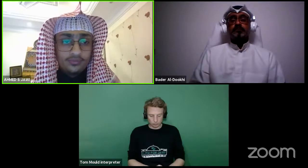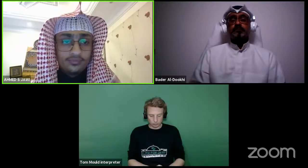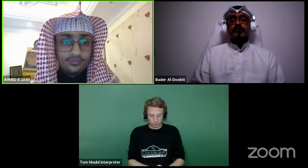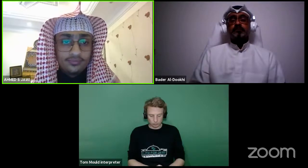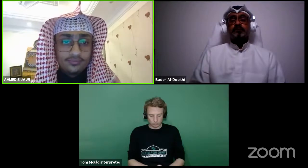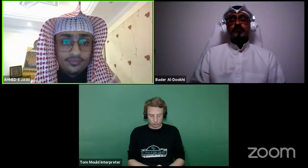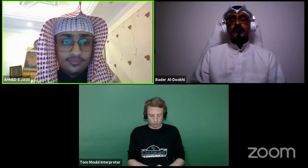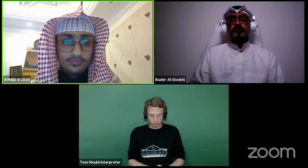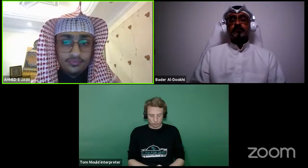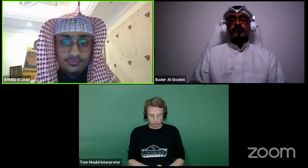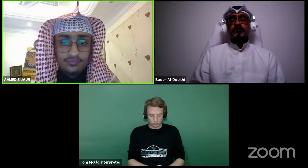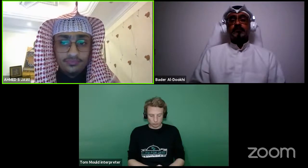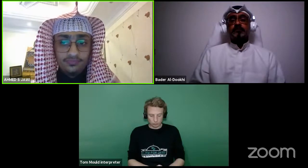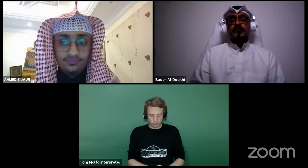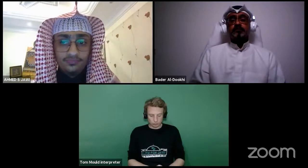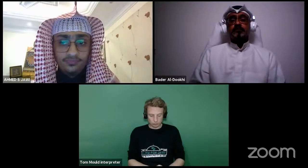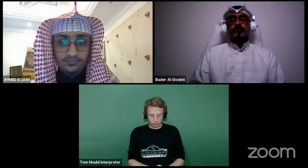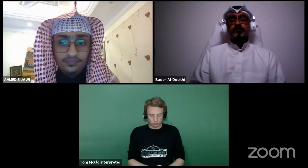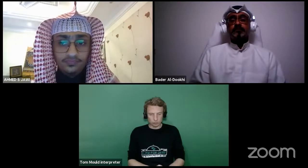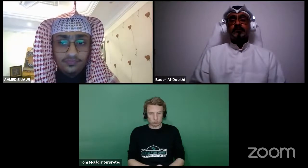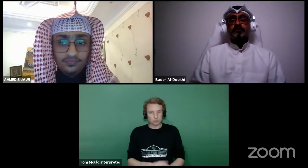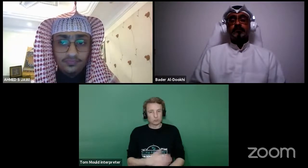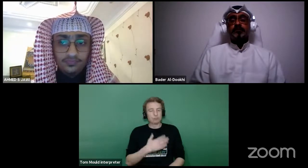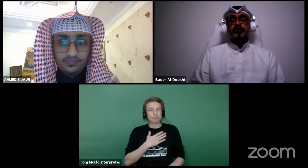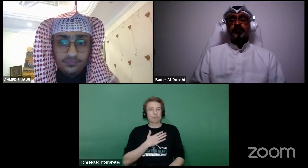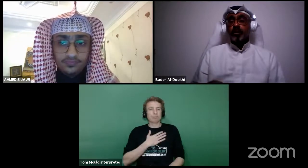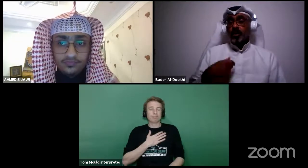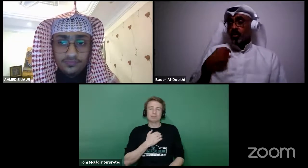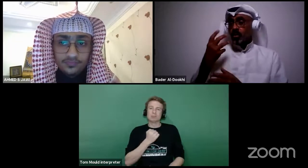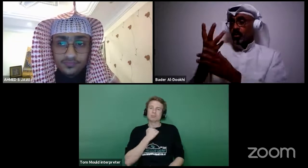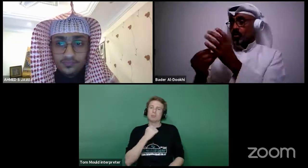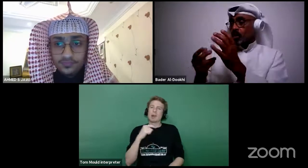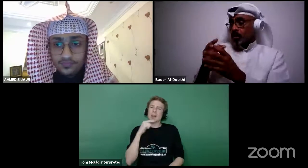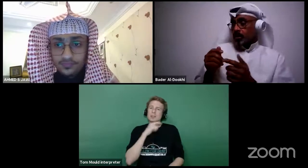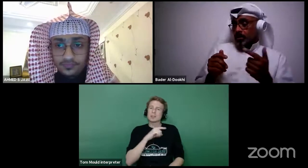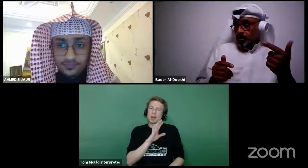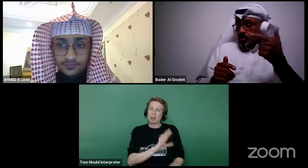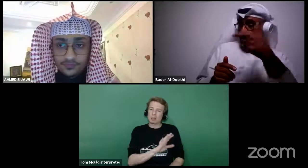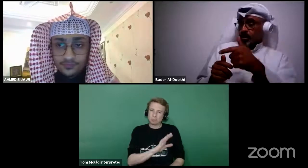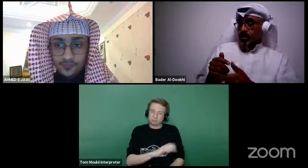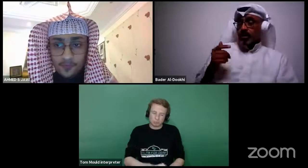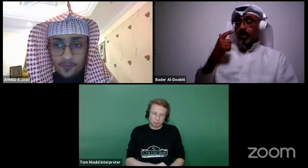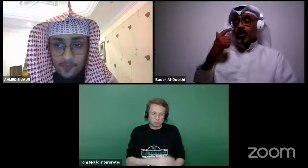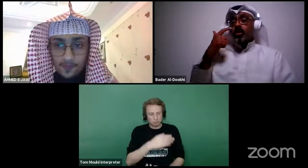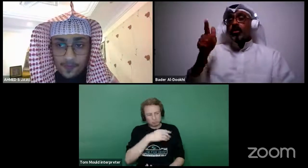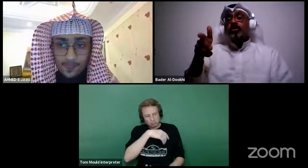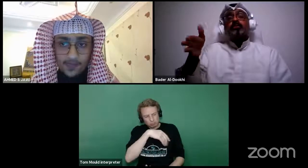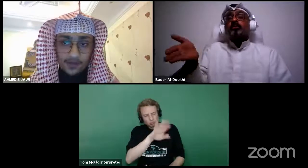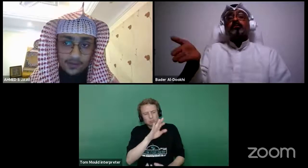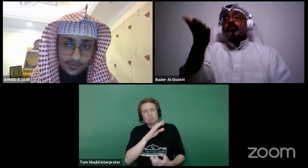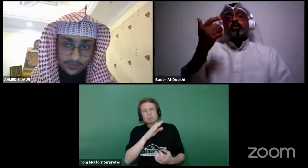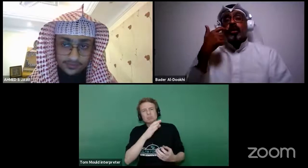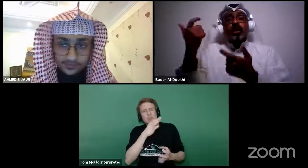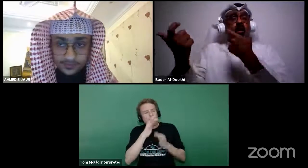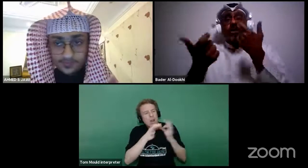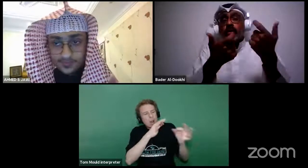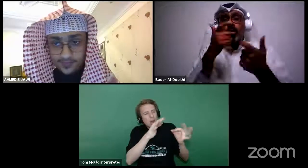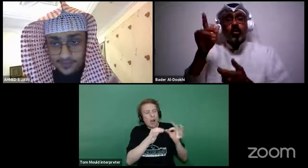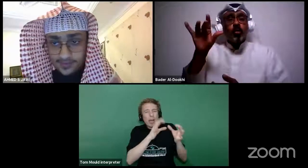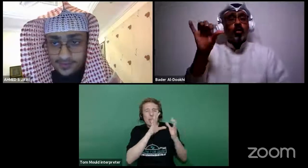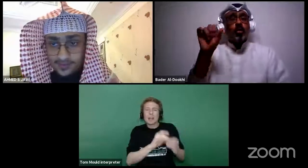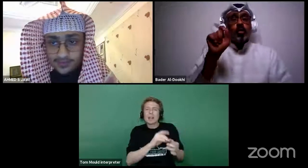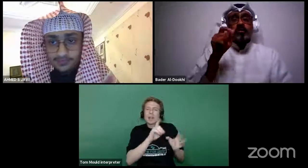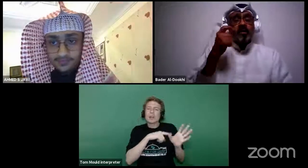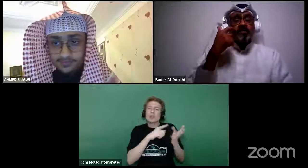الكافرون. "O my sons, go and inquire about Joseph and his brother, and never give